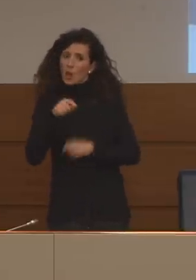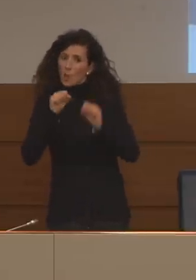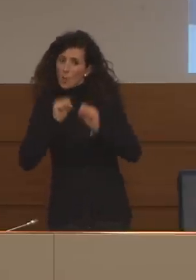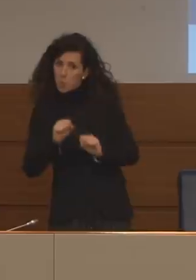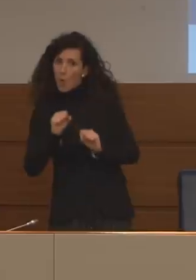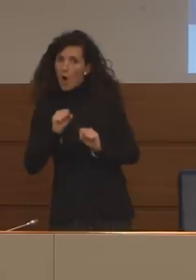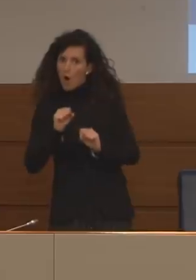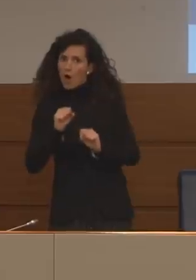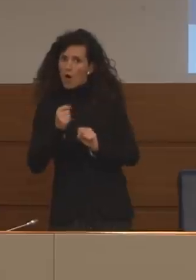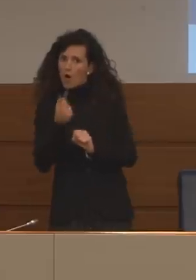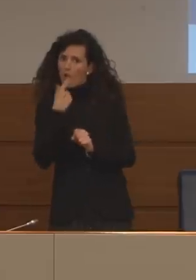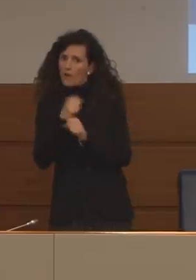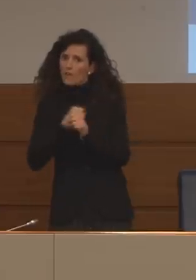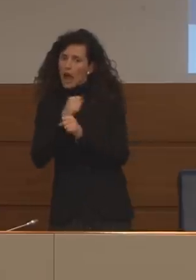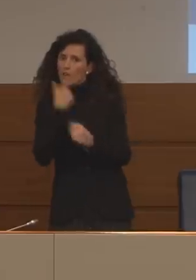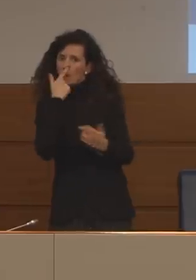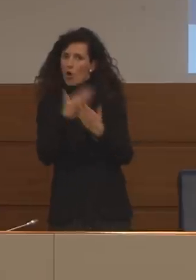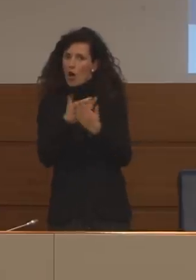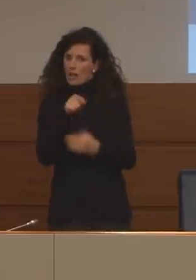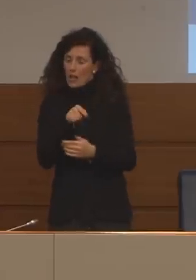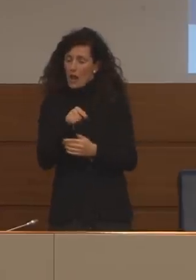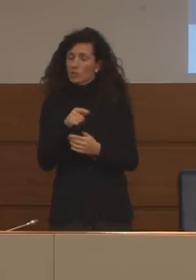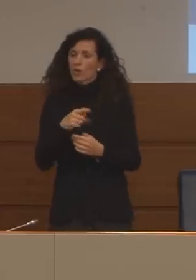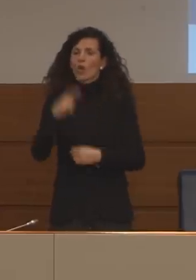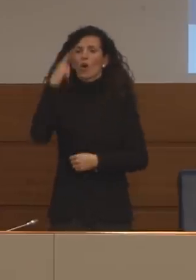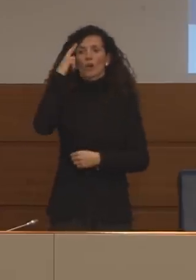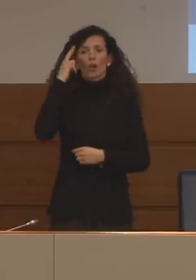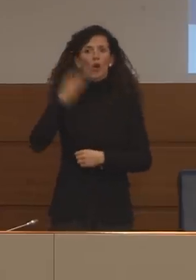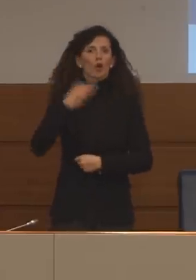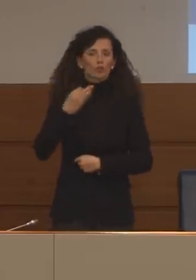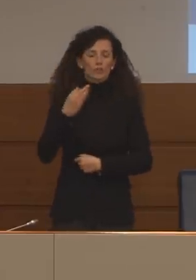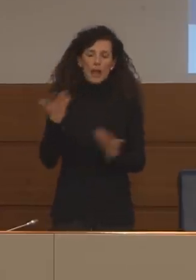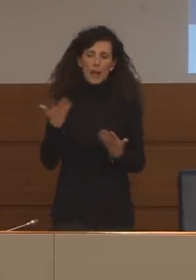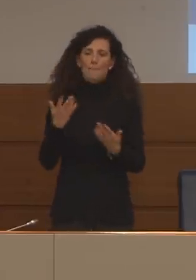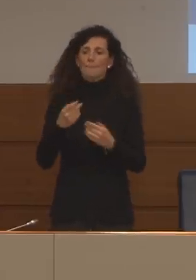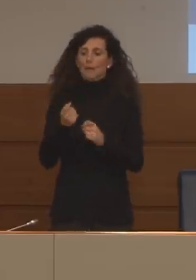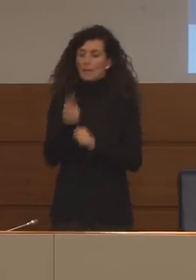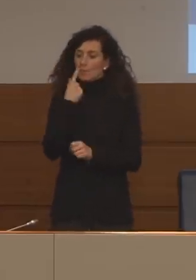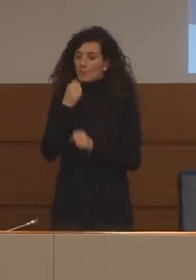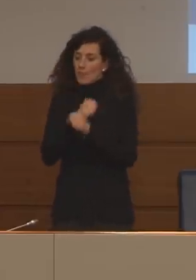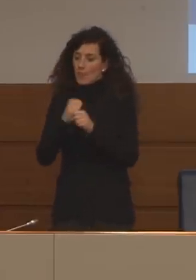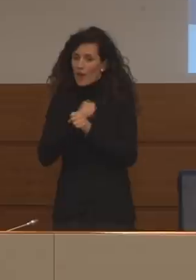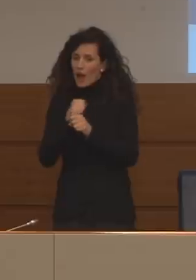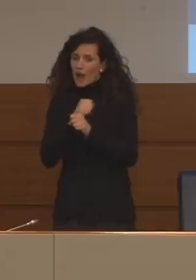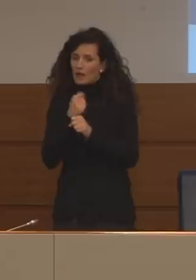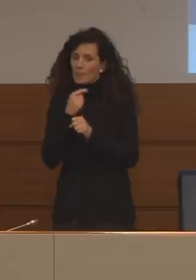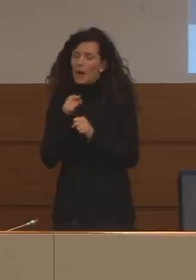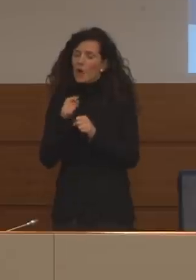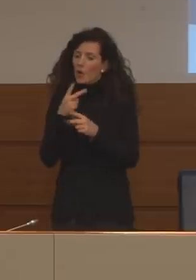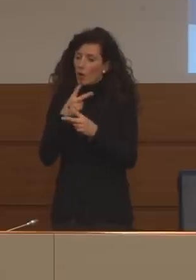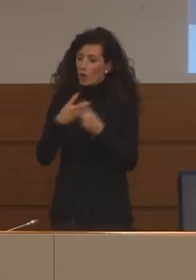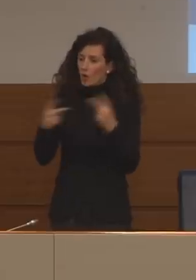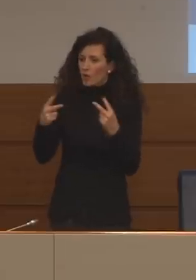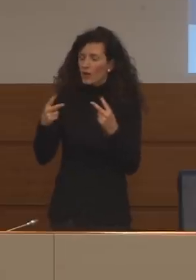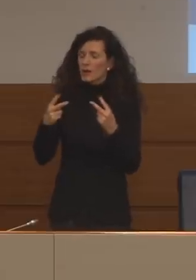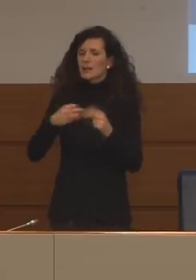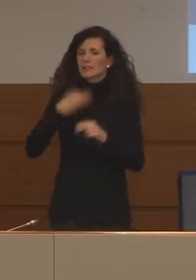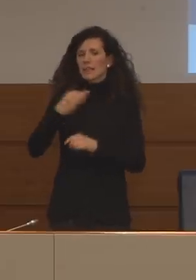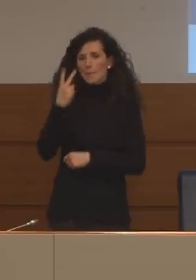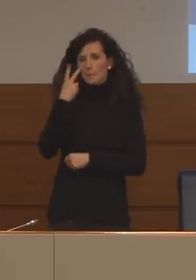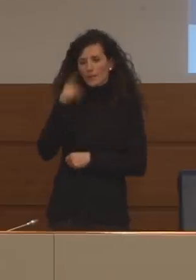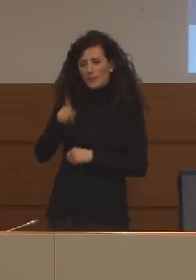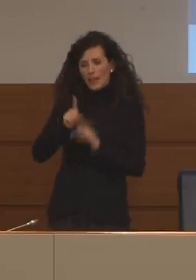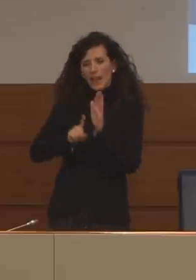farmaci partiamo evidentemente da una plausibilità biologica ovverosia dal fatto che il principio attivo